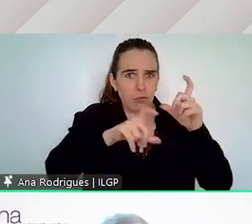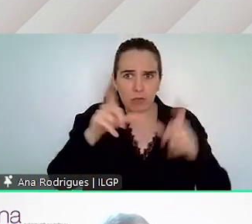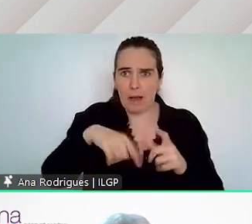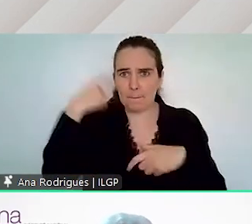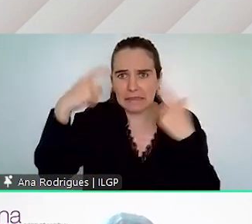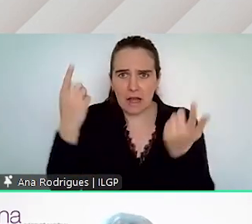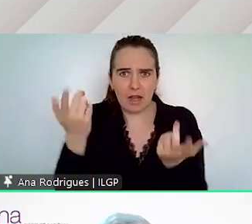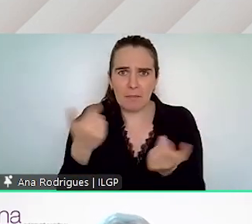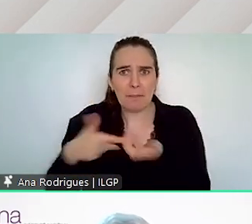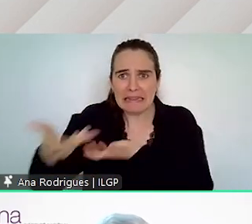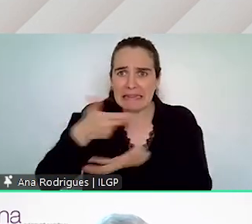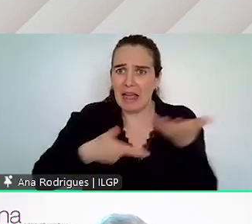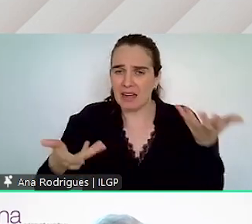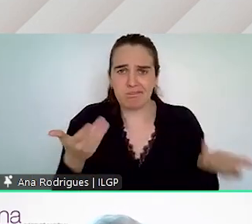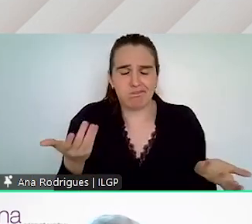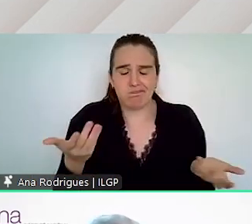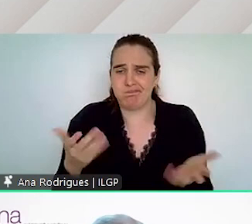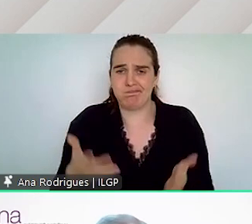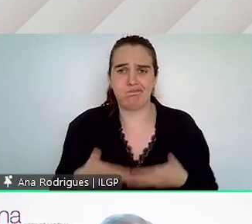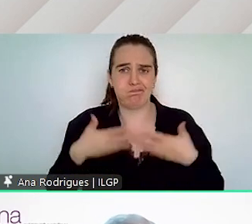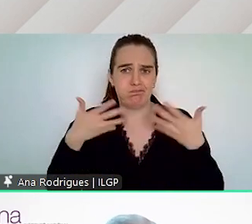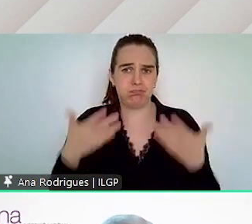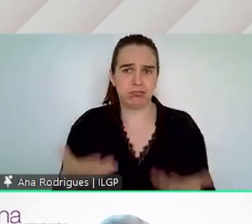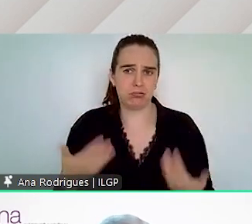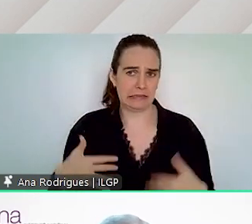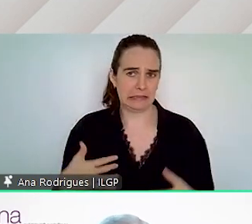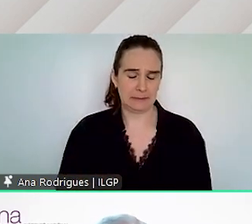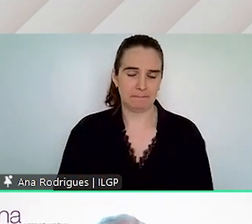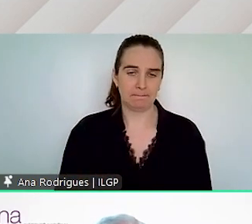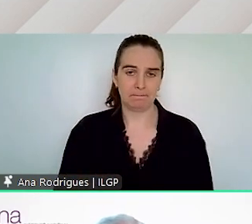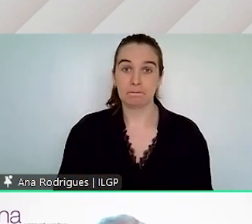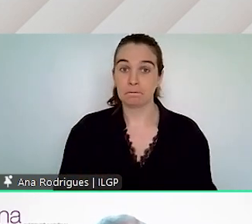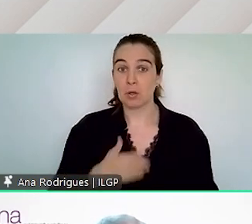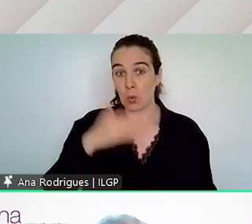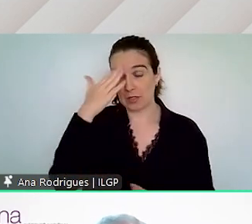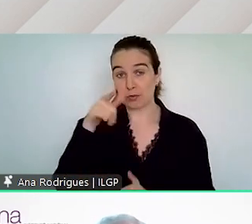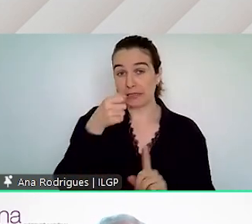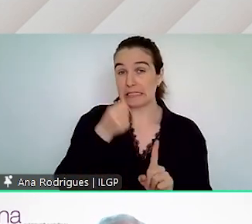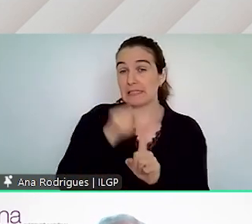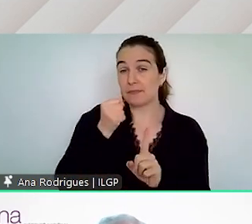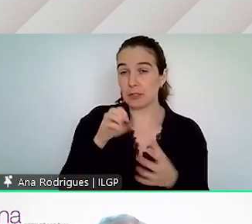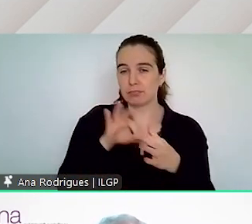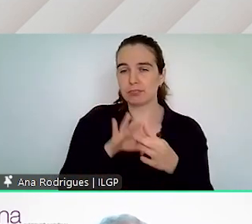de partilhar. Ou seja, eu julgo que este desafio da organização em rede